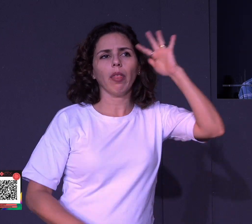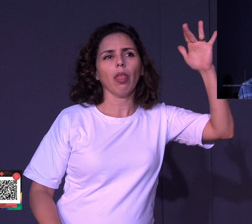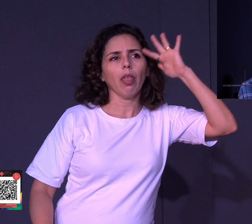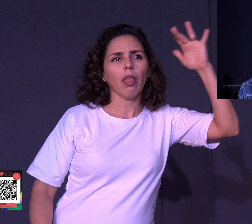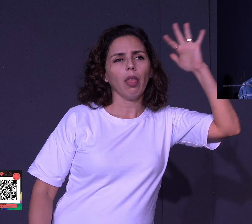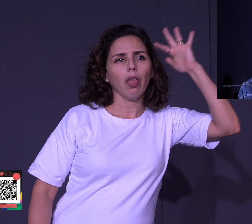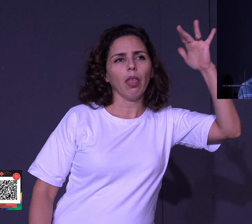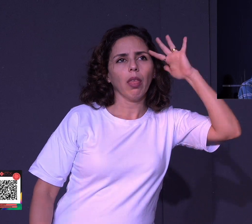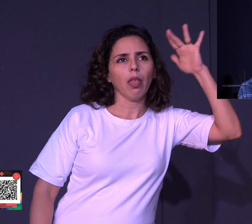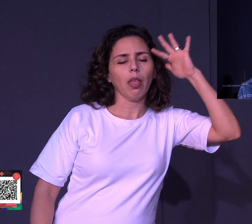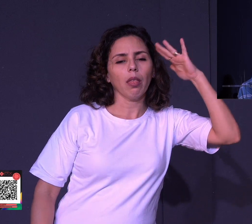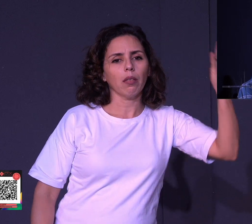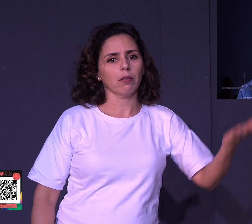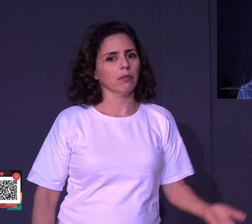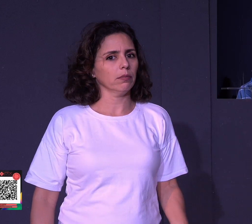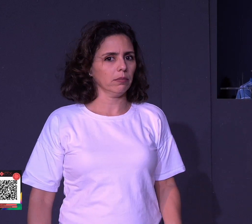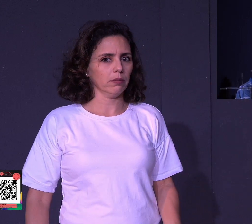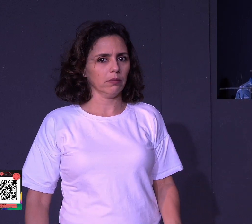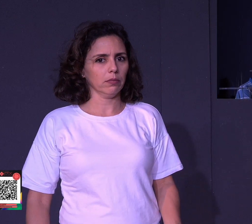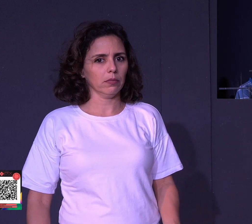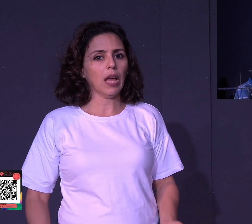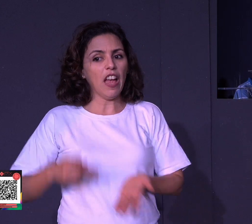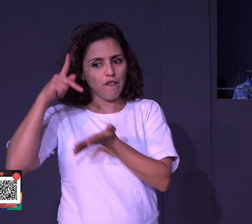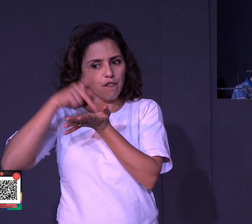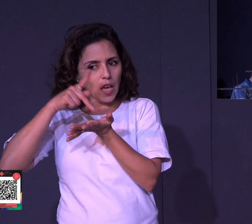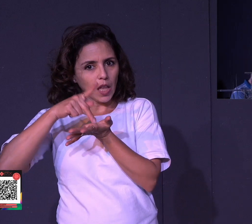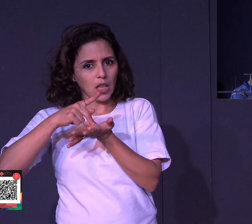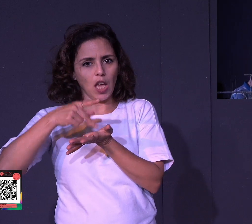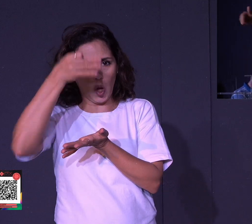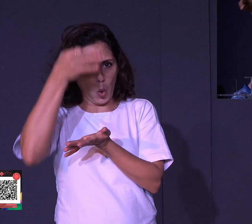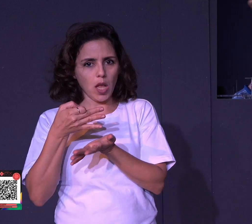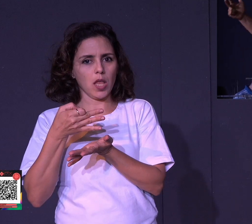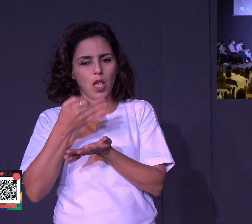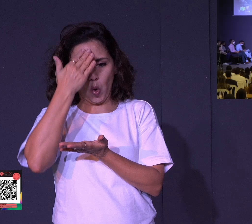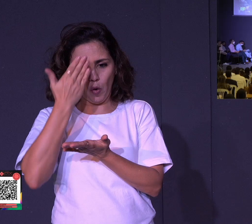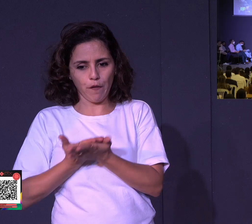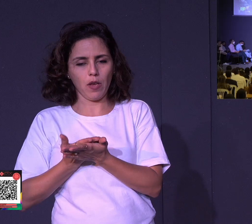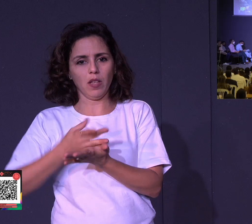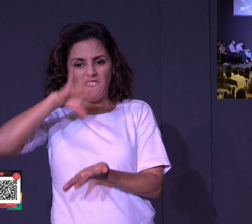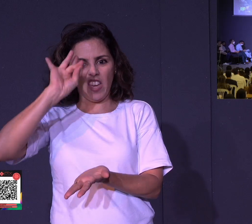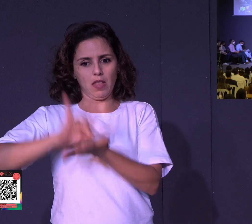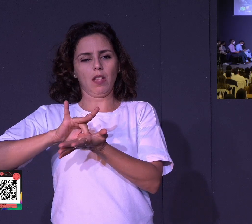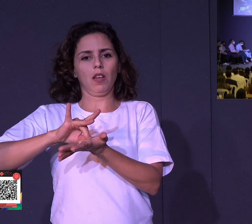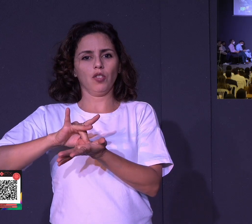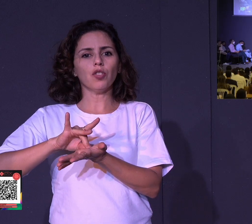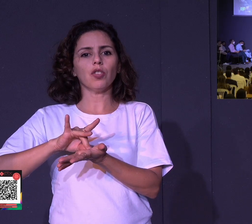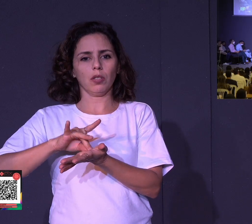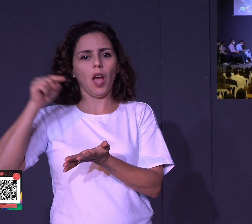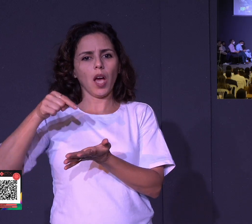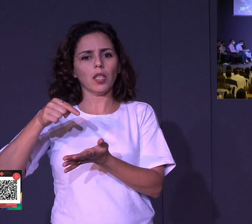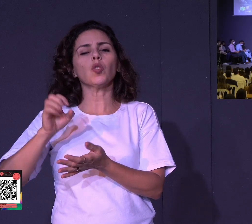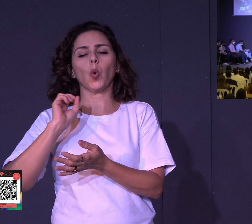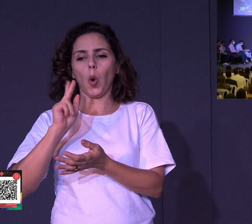Tudo o que é verdadeiro tem a ver com retidão, confiança e realidade. É isso que tem que